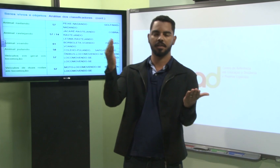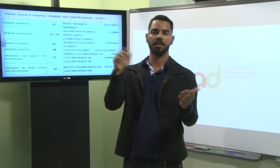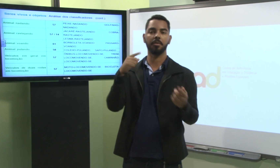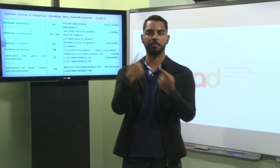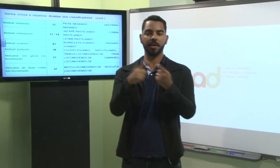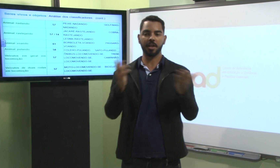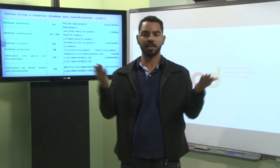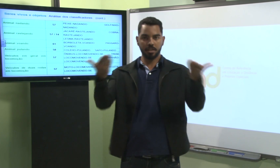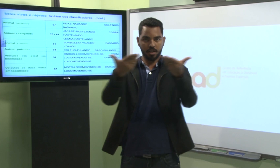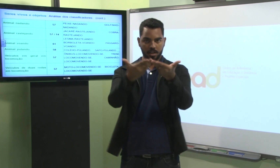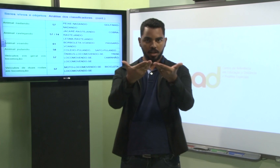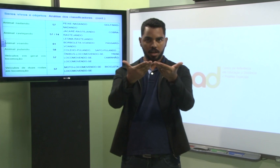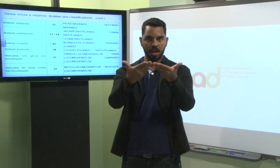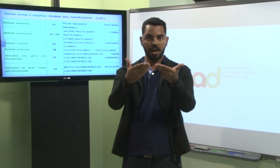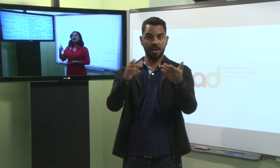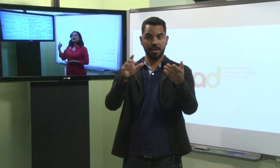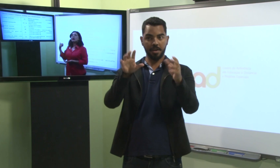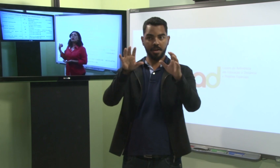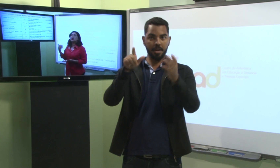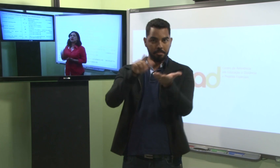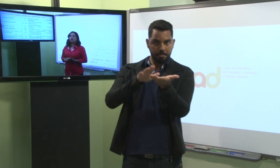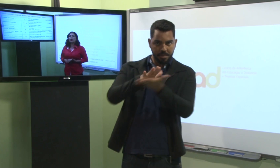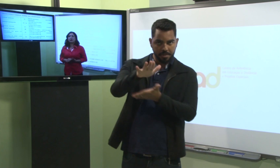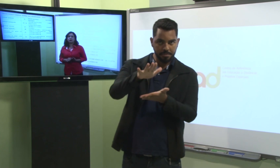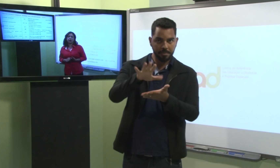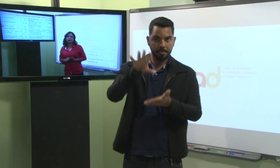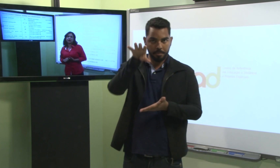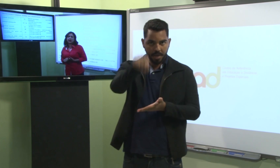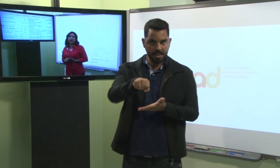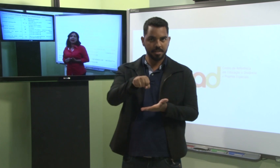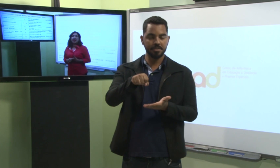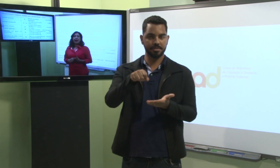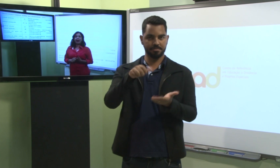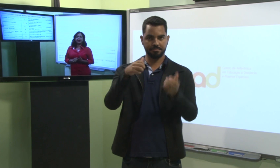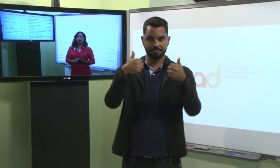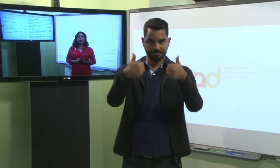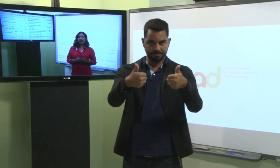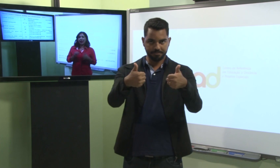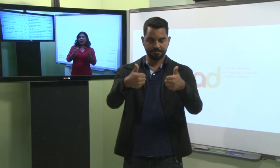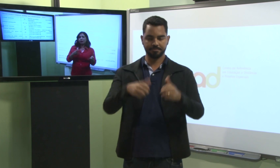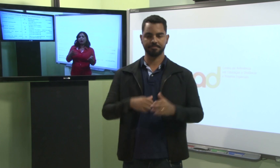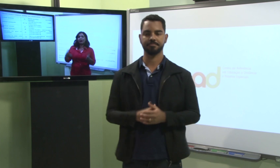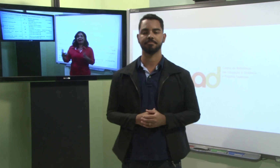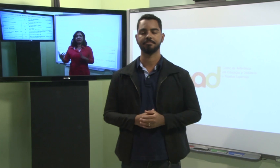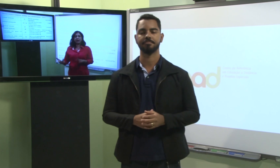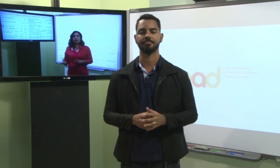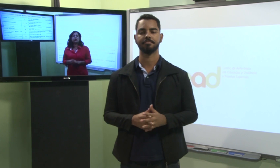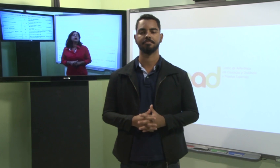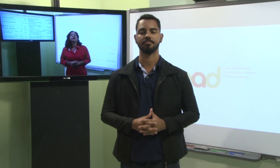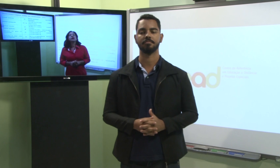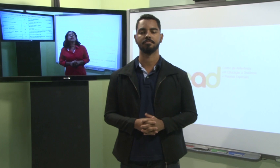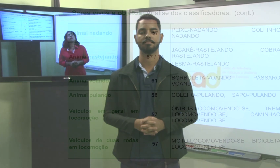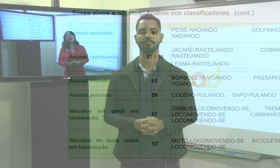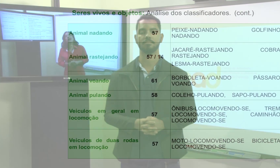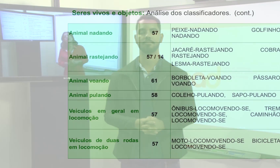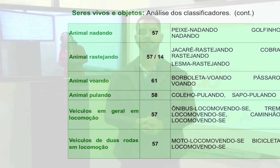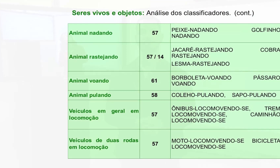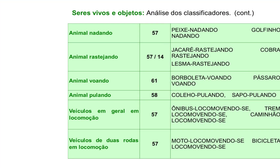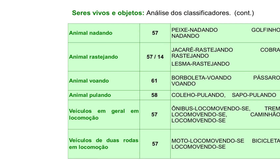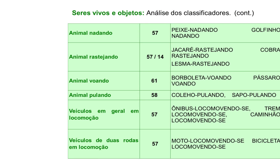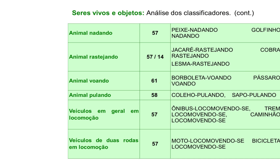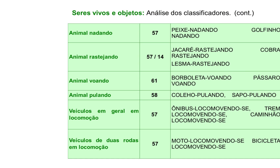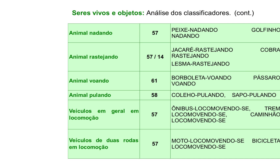acompanhar nossa aula hoje, certo? Então, continuando, temos aqui a categoria animal nadando, que no caso,